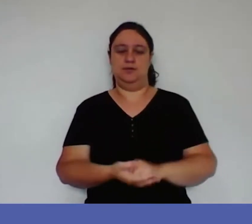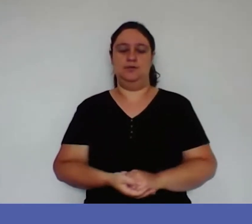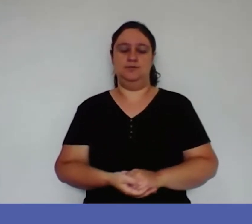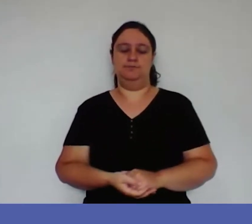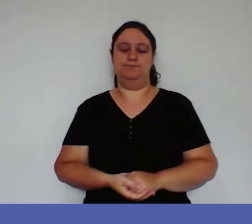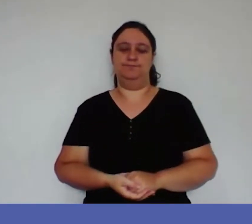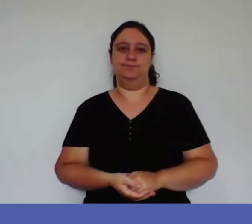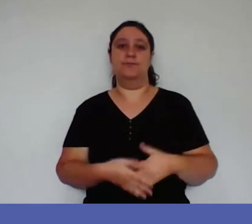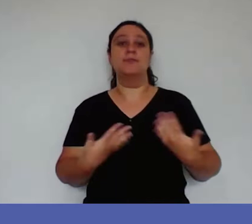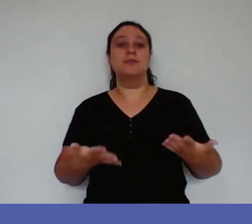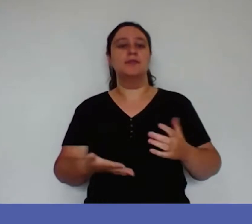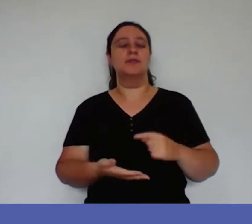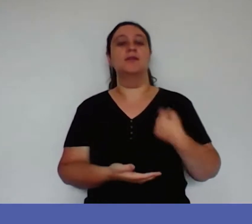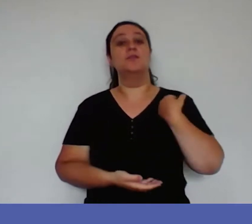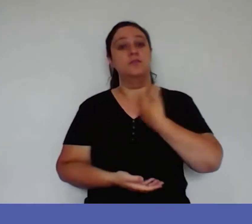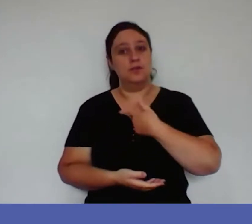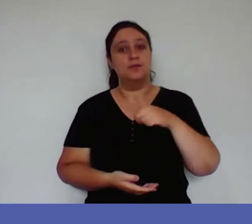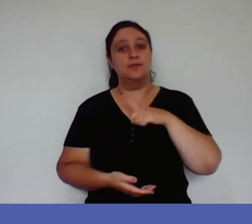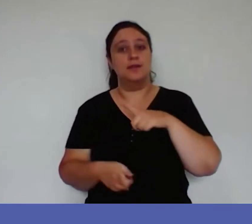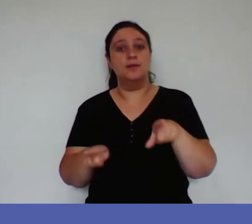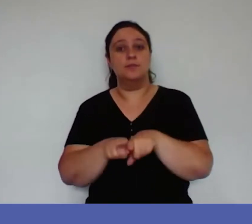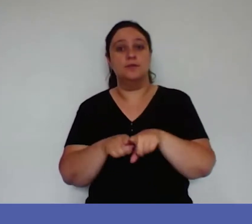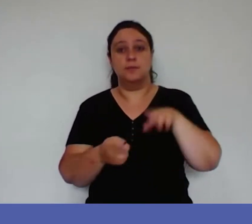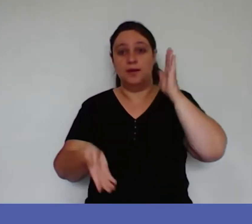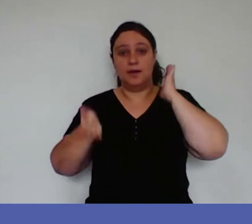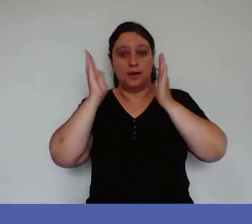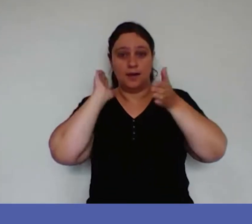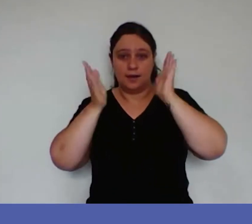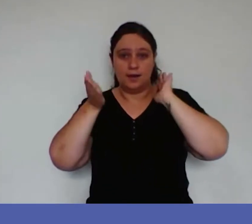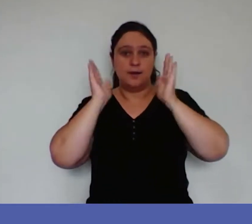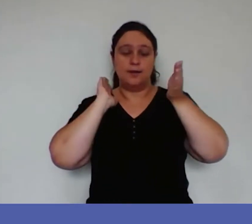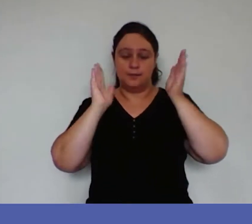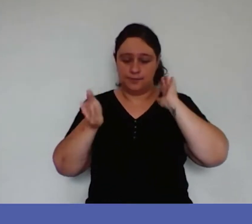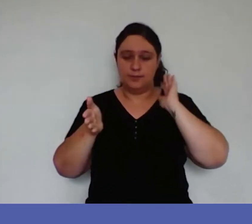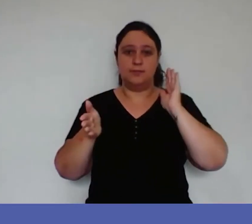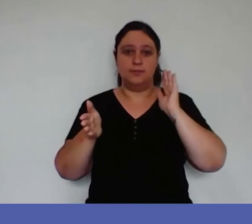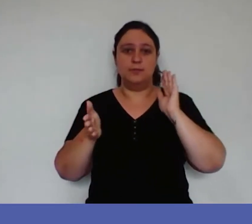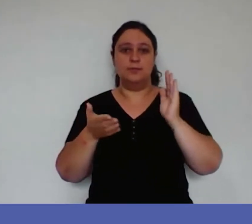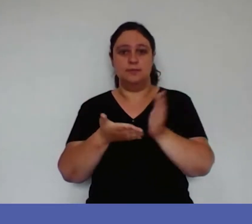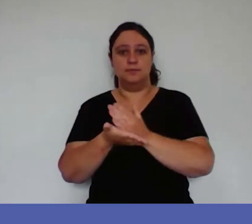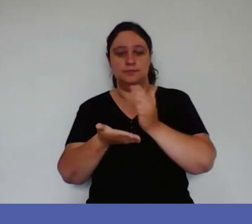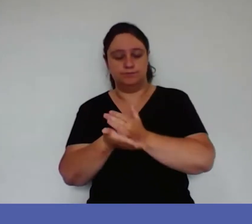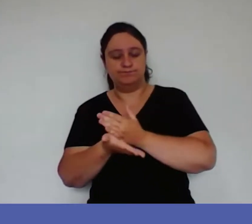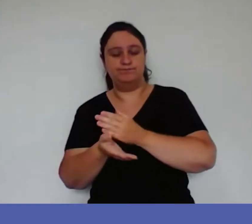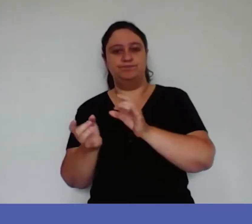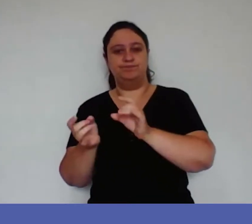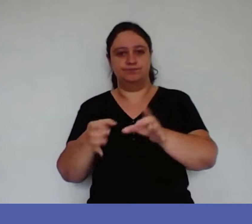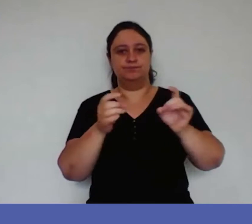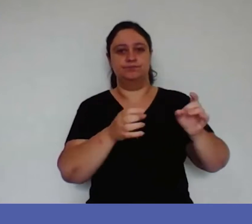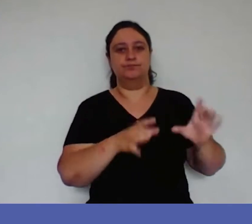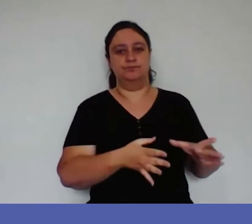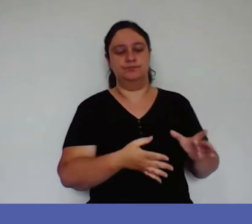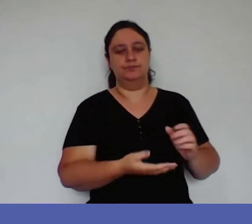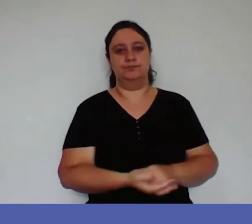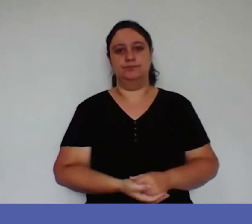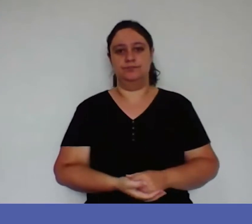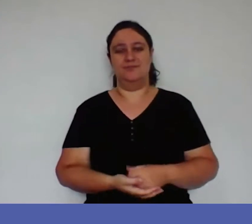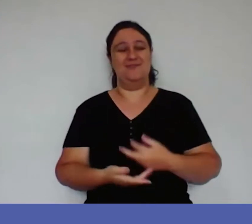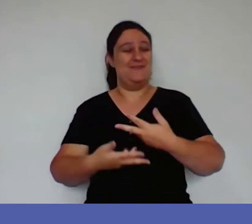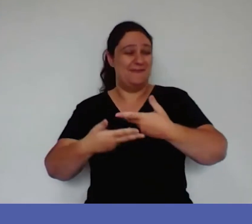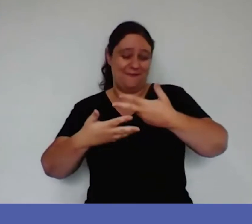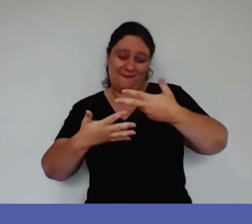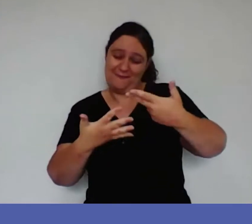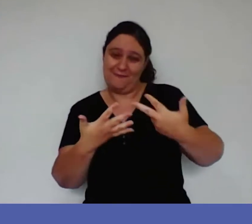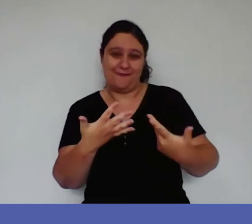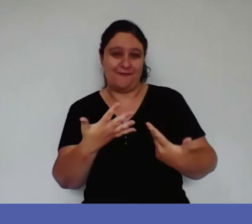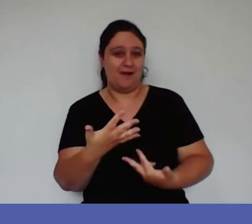temos um caminhão Expolivro, nós temos, irmãos, já vários Expolivros em vários